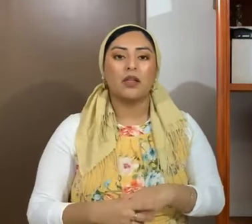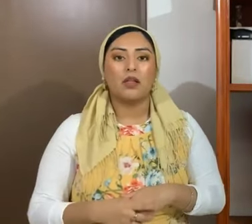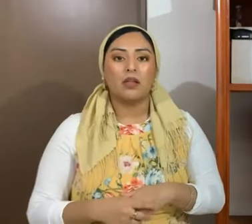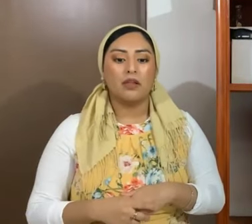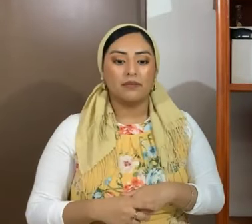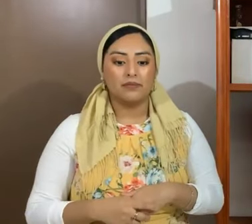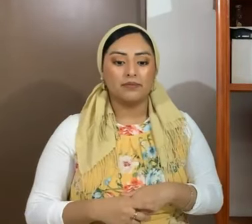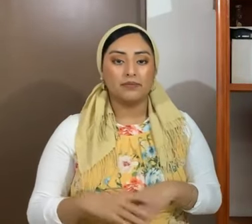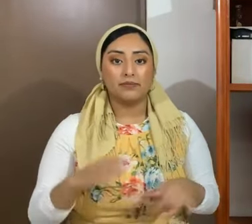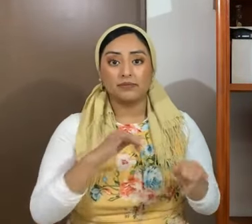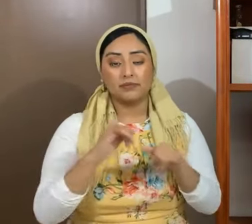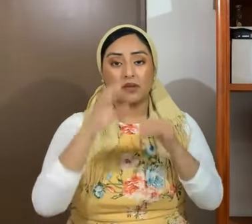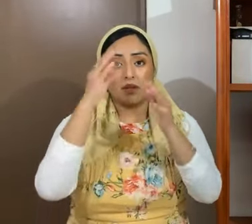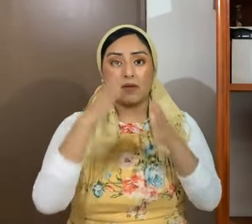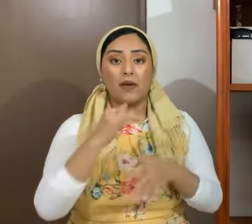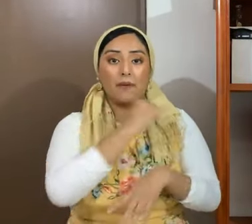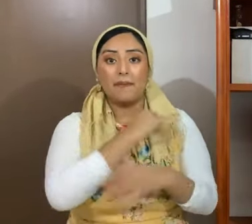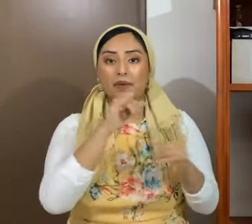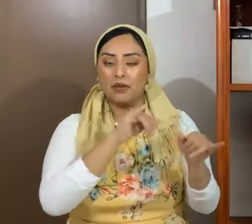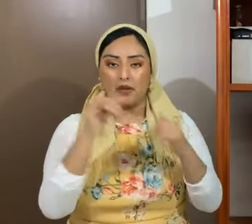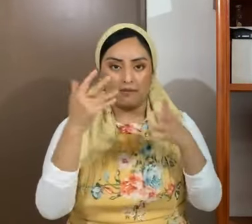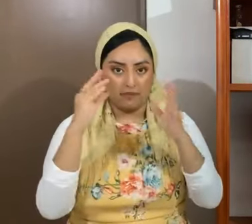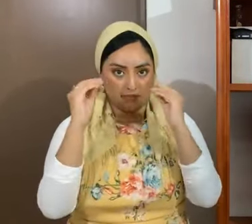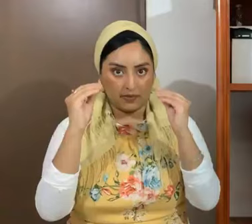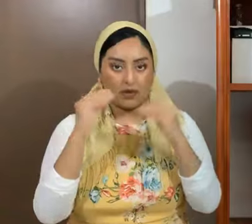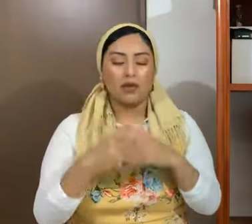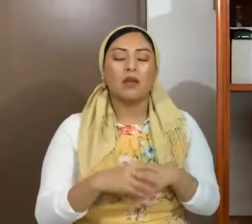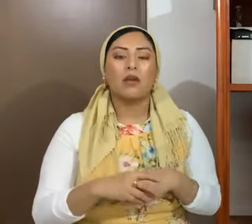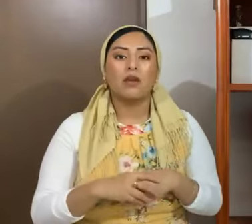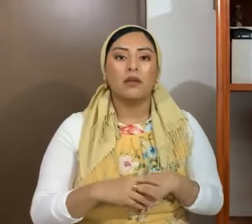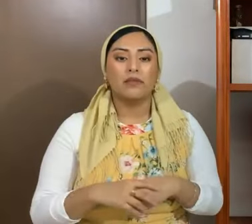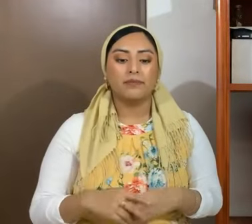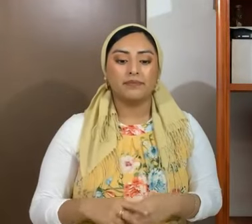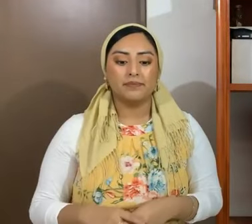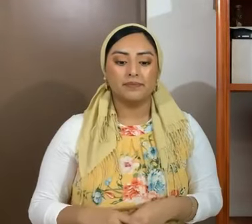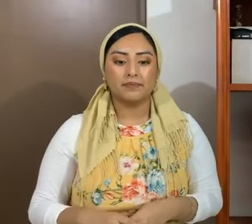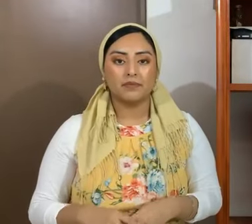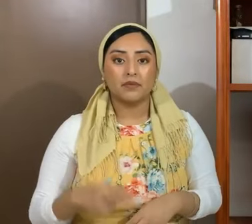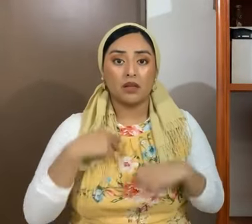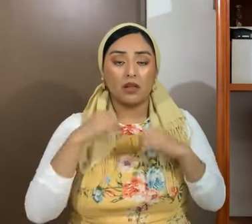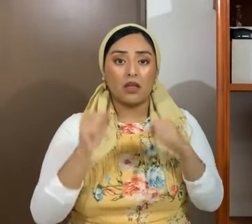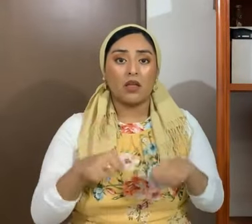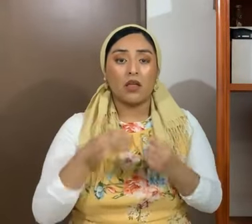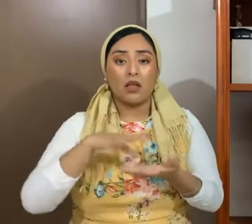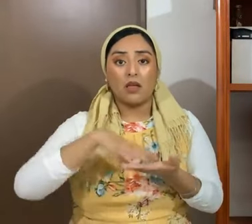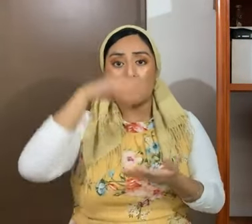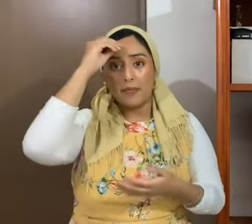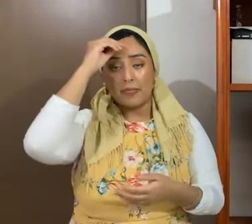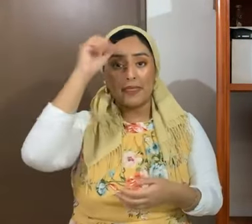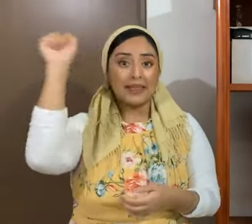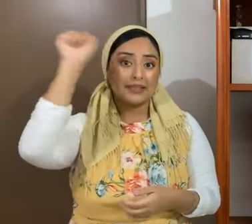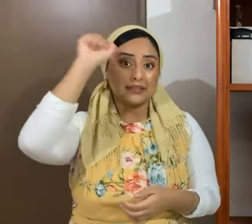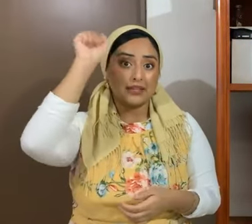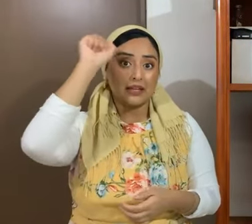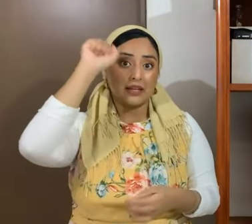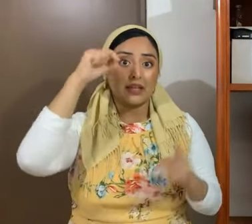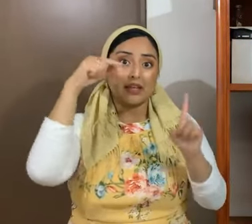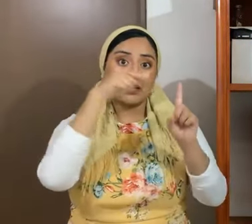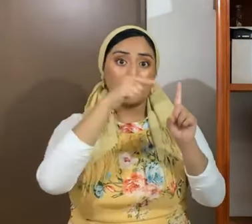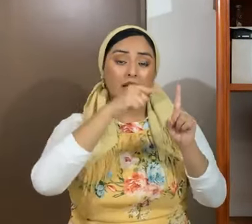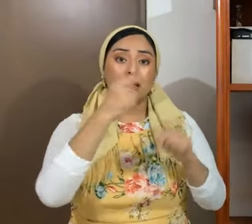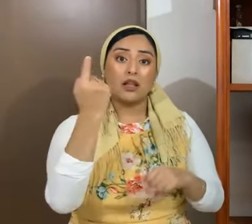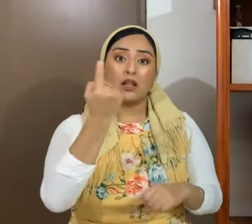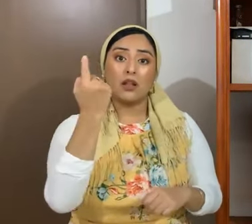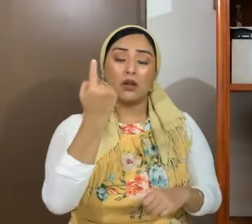anteriores y que nuestro amado Roe también ya nos ha ministrado, antes de continuar con esto, podemos aprender que Sara fue la